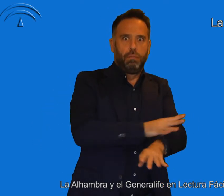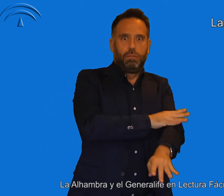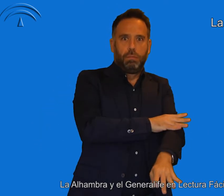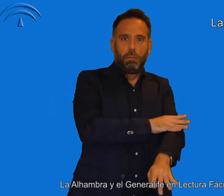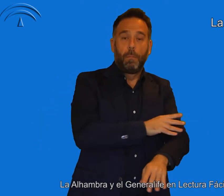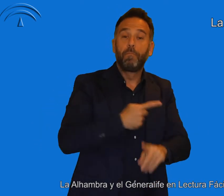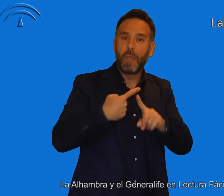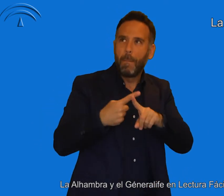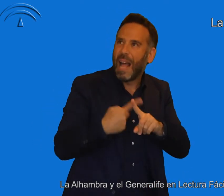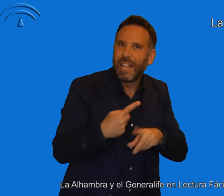trono.